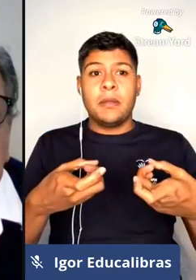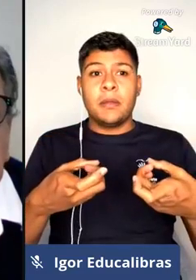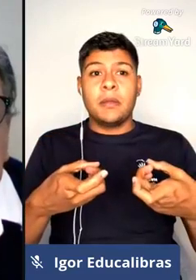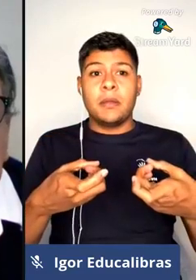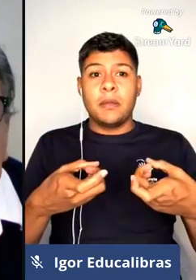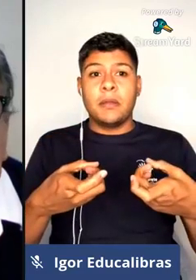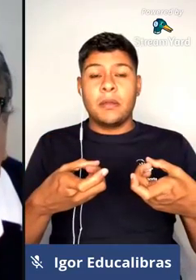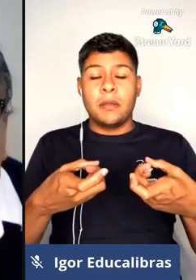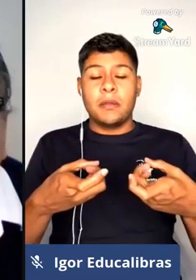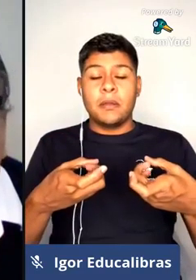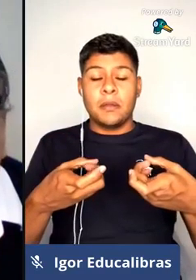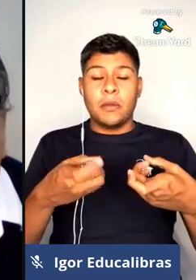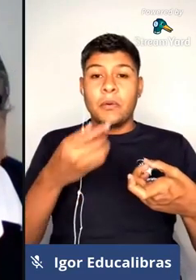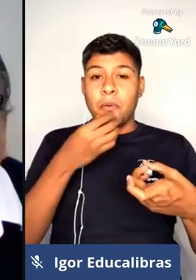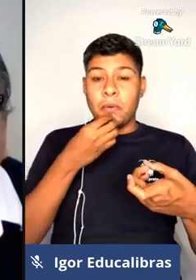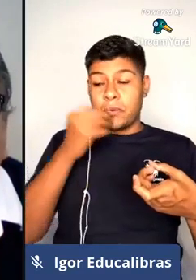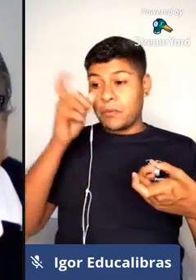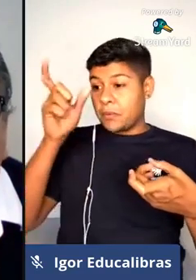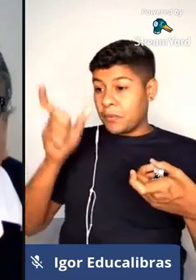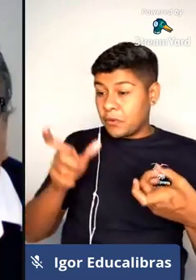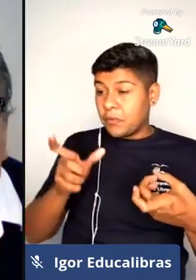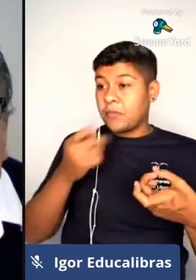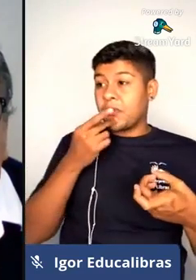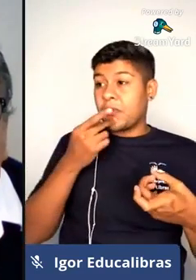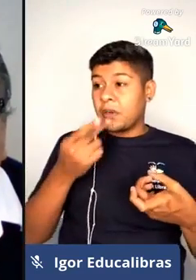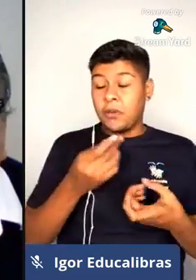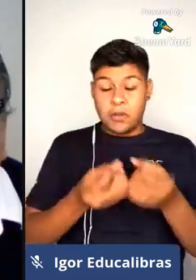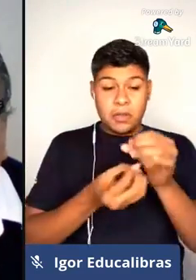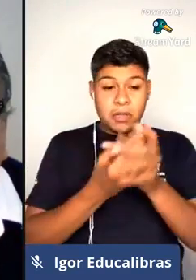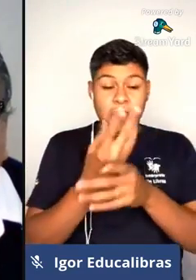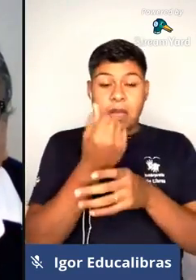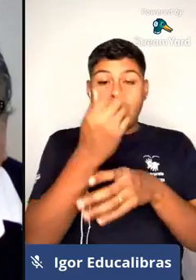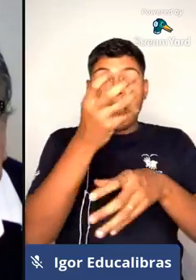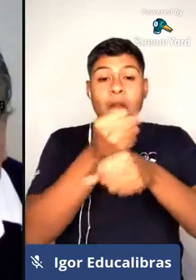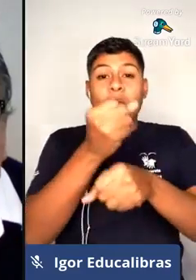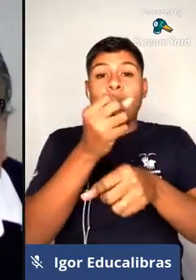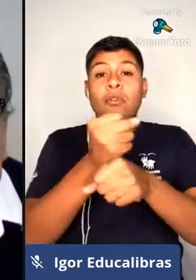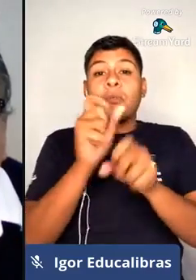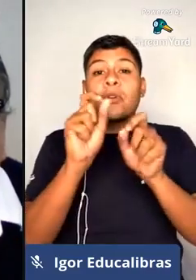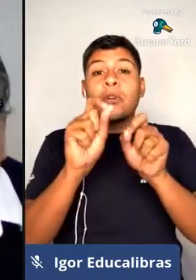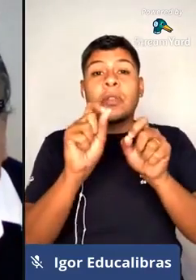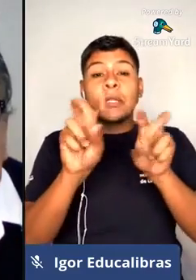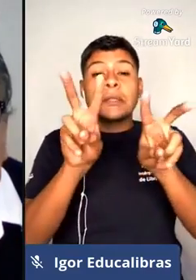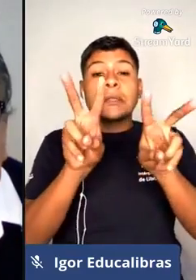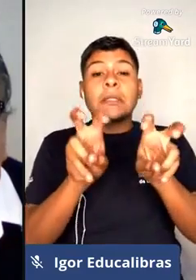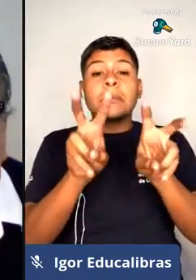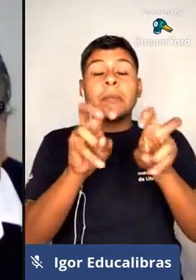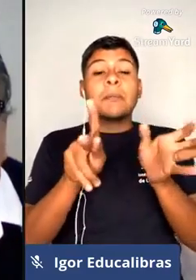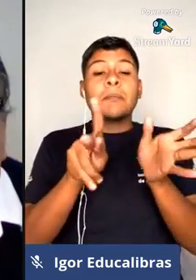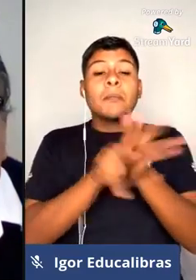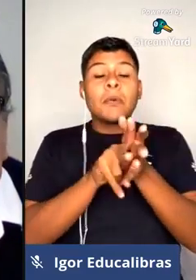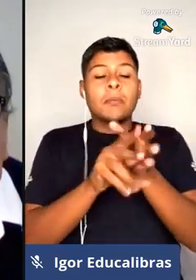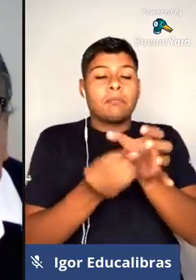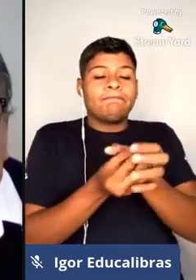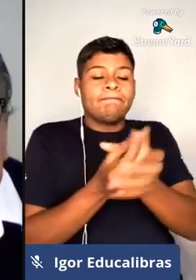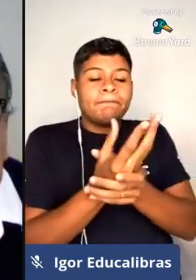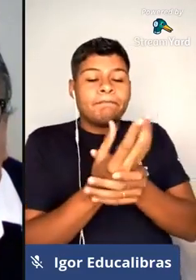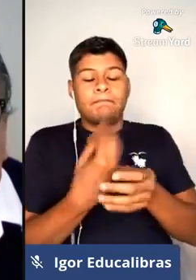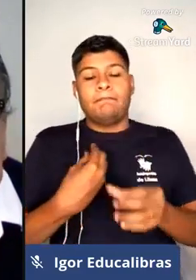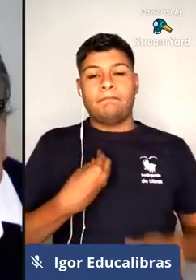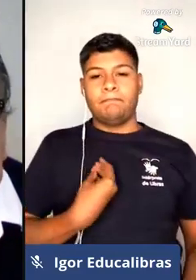Keynes, John Maynard Keynes, criou a economia o conceito de apropriação de